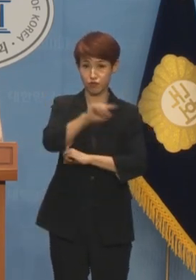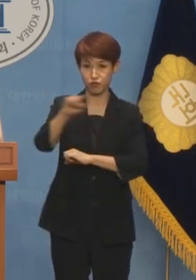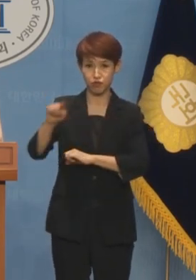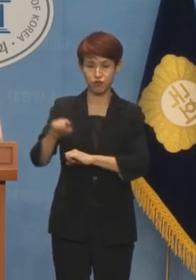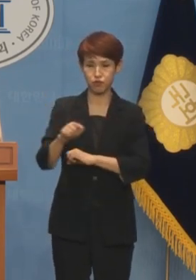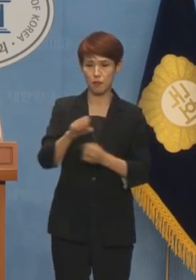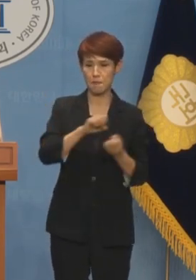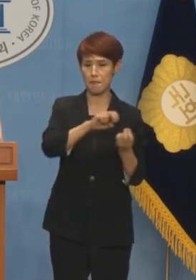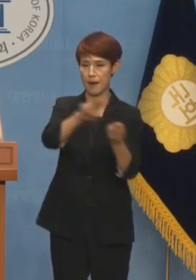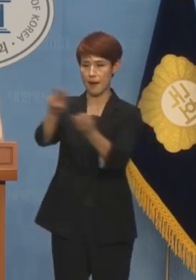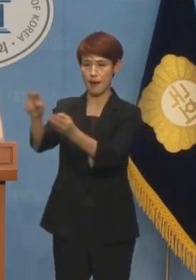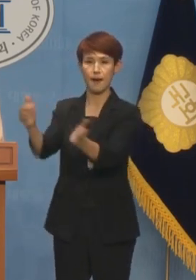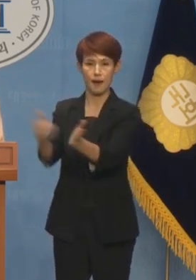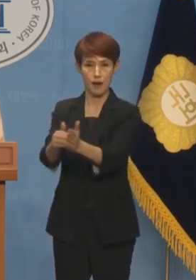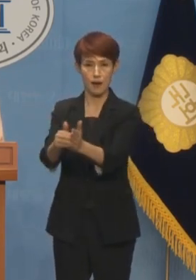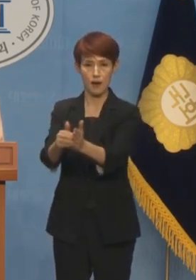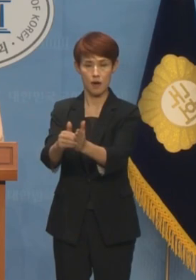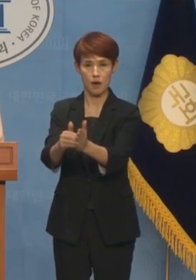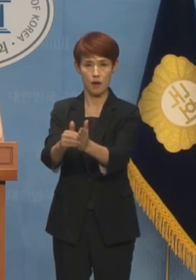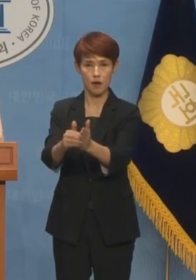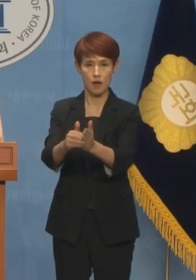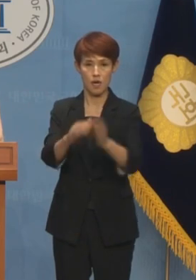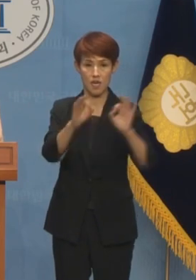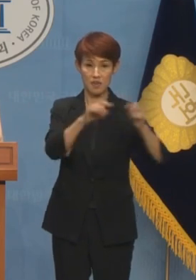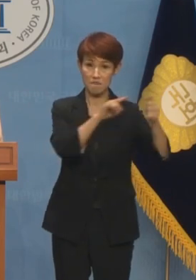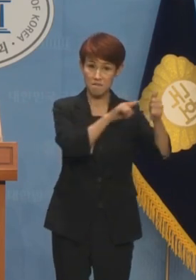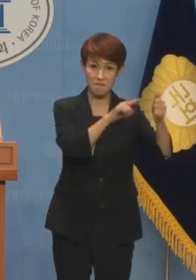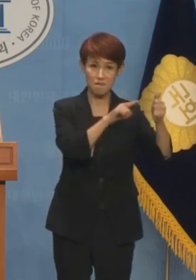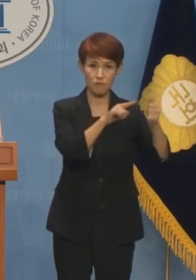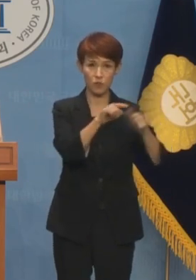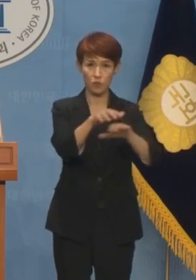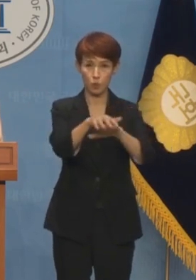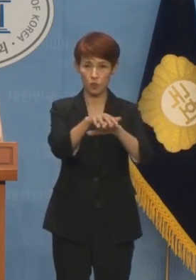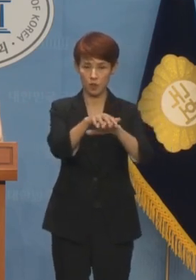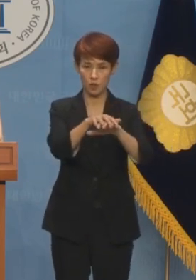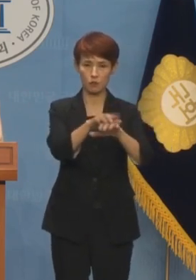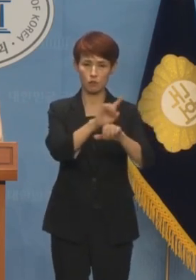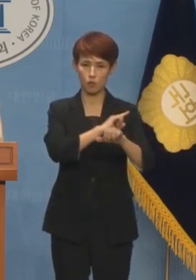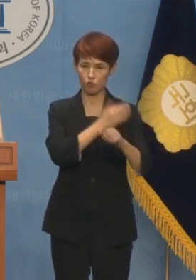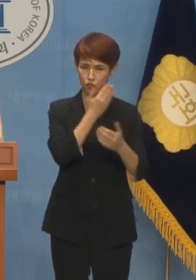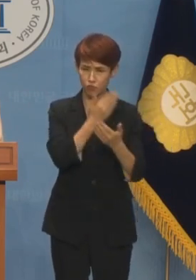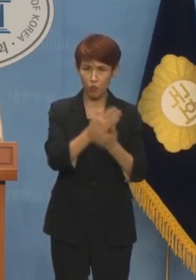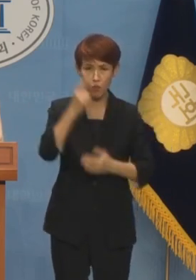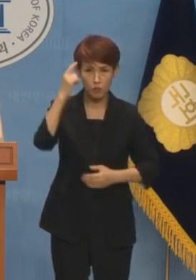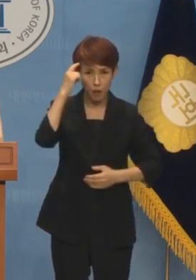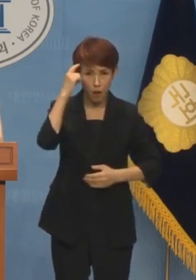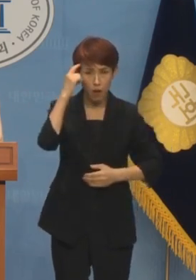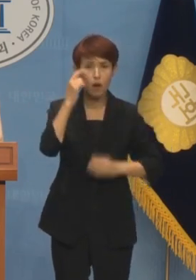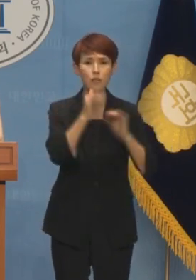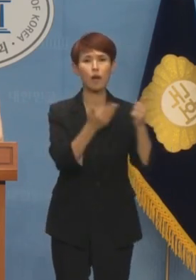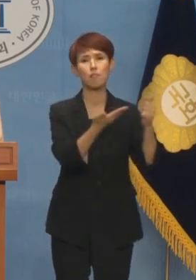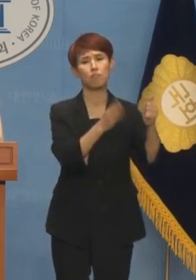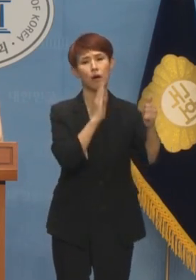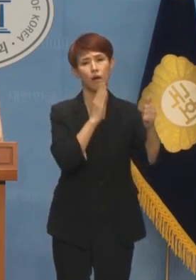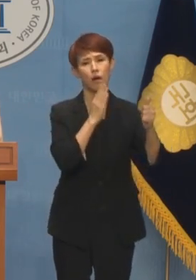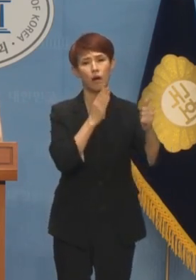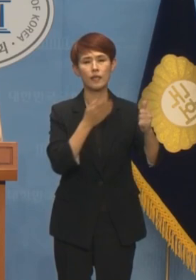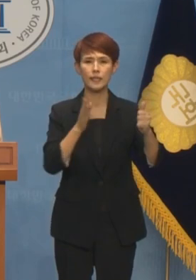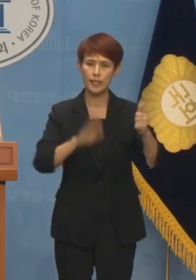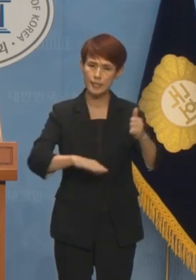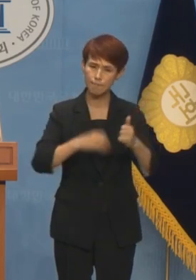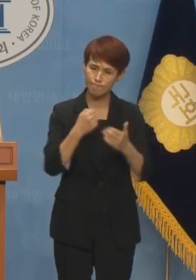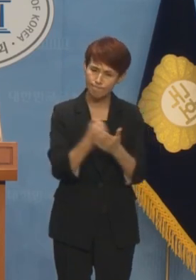지휘서신을 보냈습니다. 김 사령관은 조직을 최우선으로 생각해야만 하는 사령관으로서